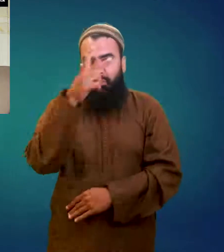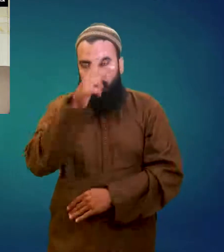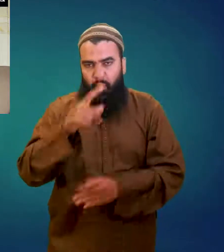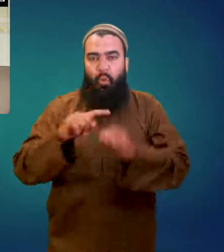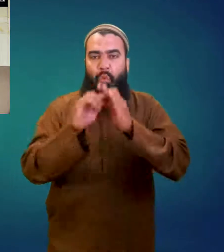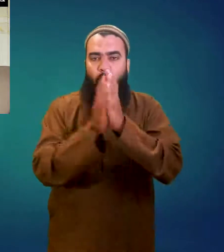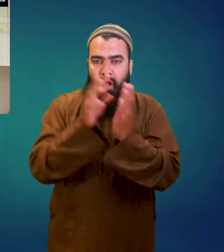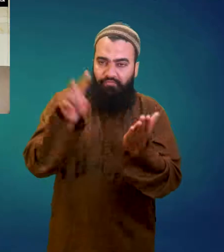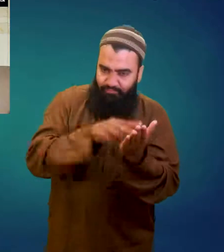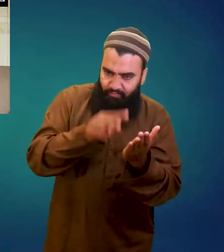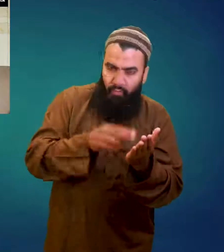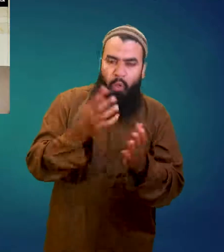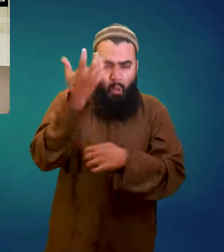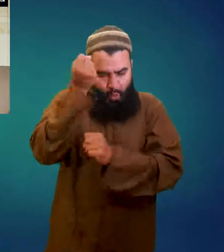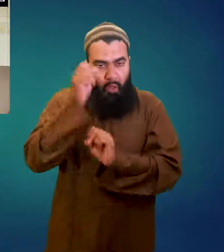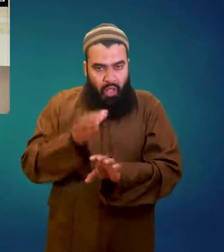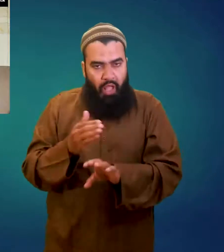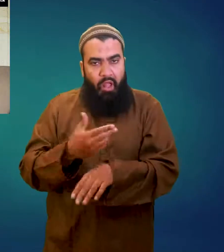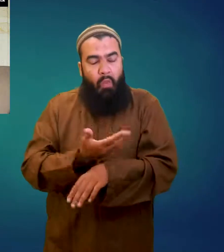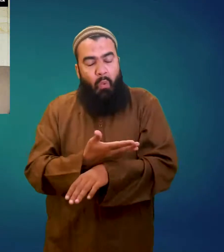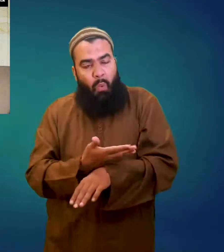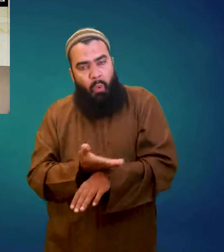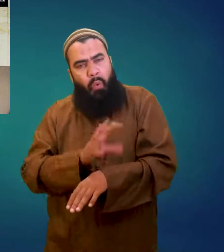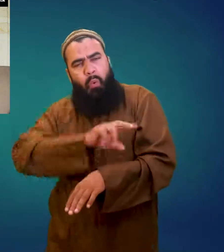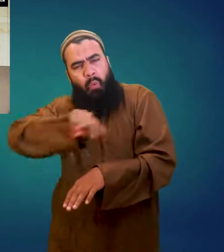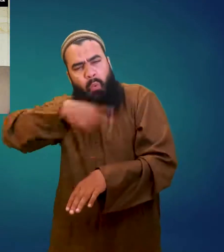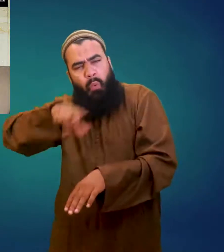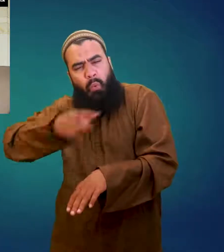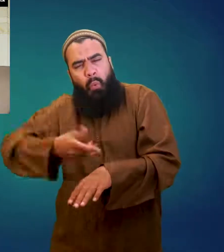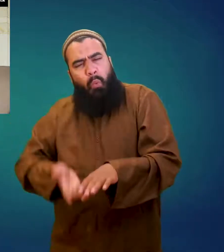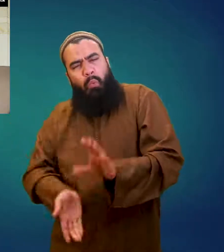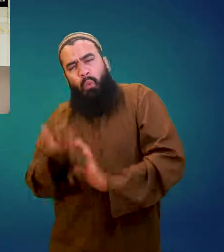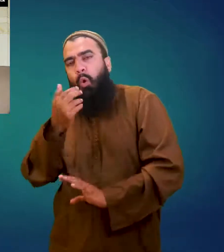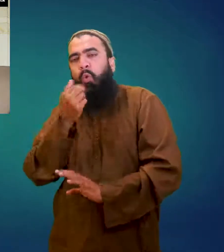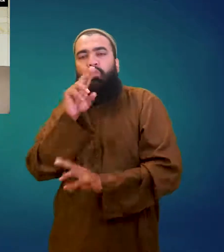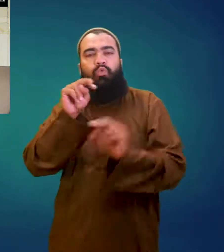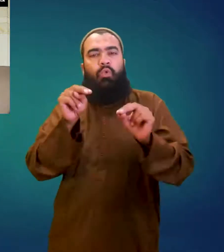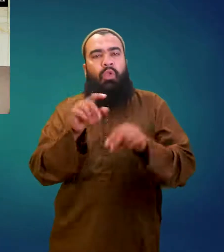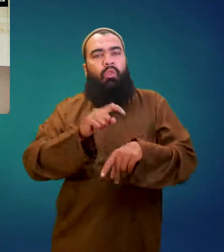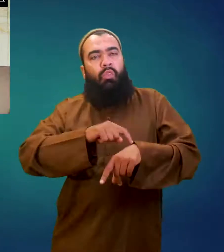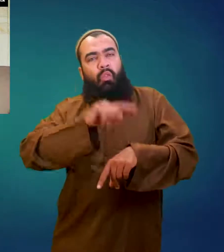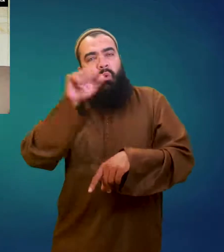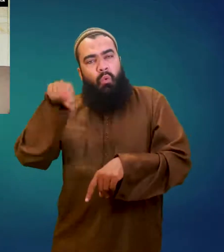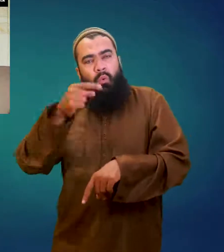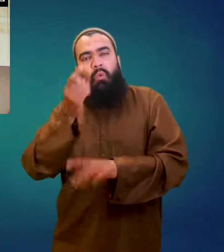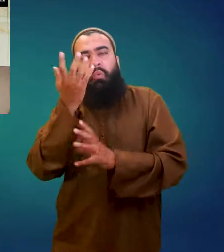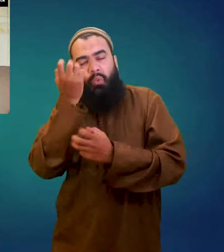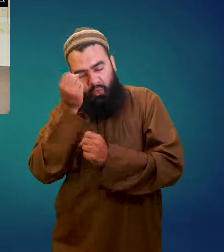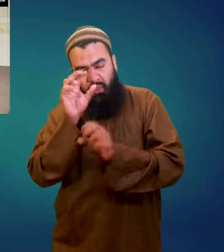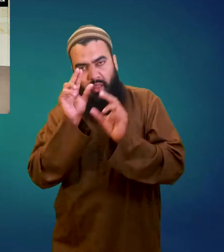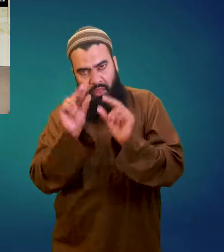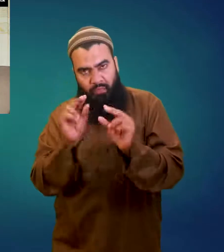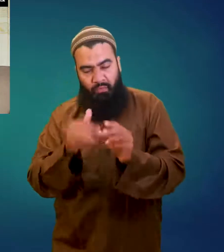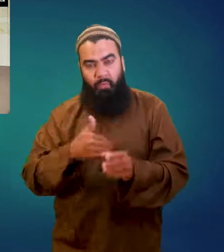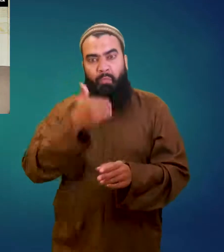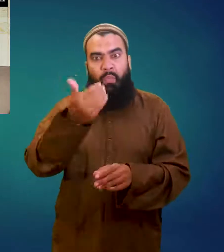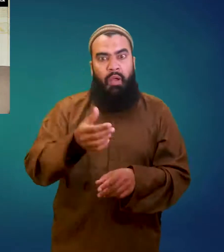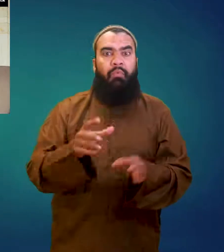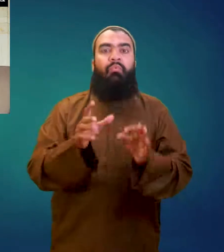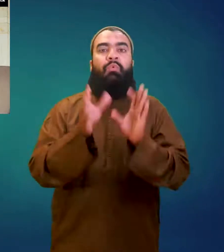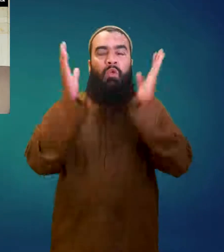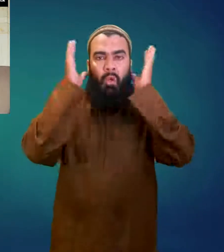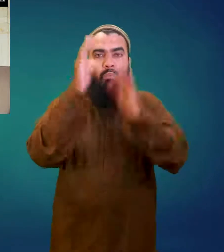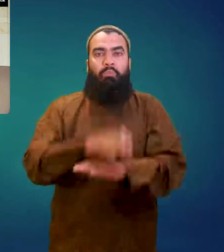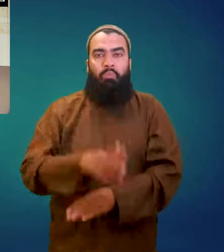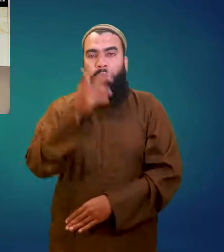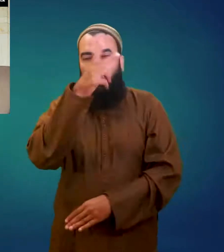ہیں، سوتے کم ہیں، آرام کم کرتے ہیں، نماز و عبادت اور ذکر میں ان کی رات گزرتی